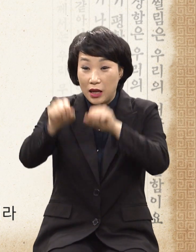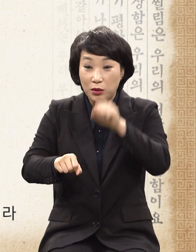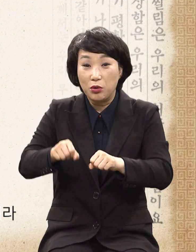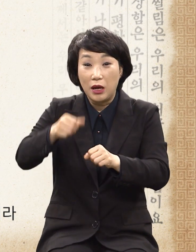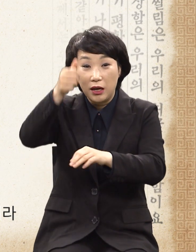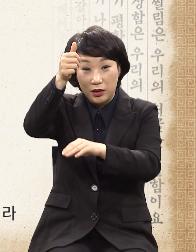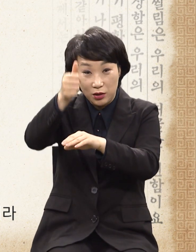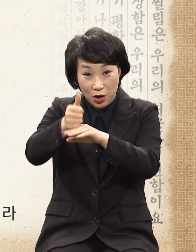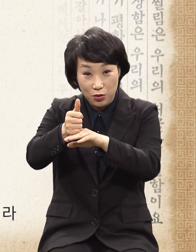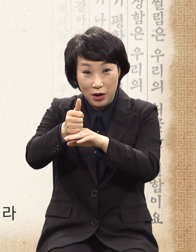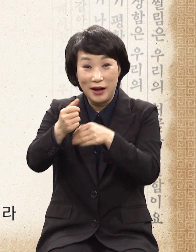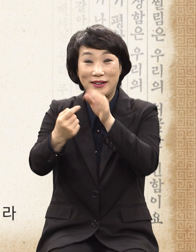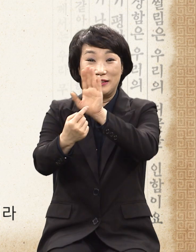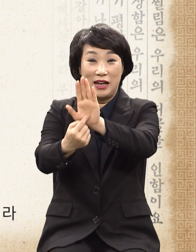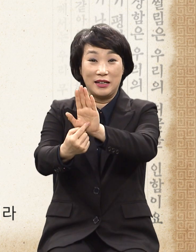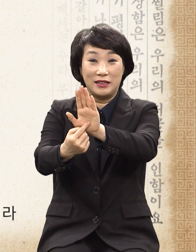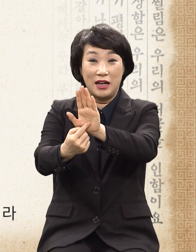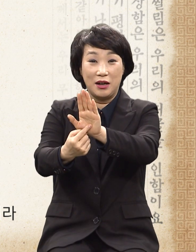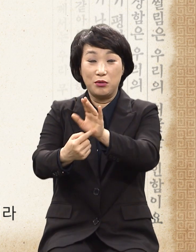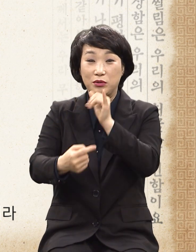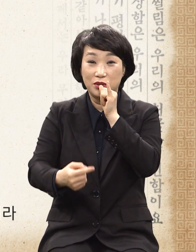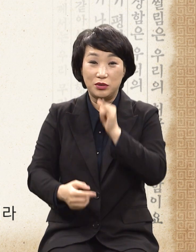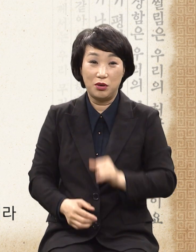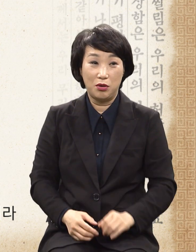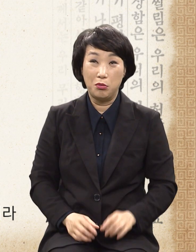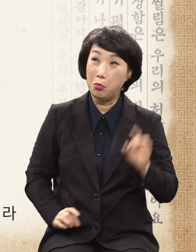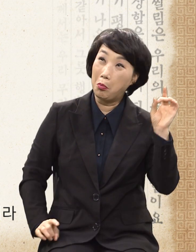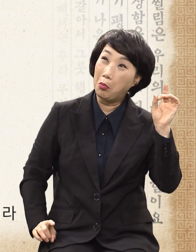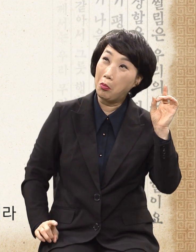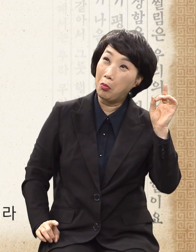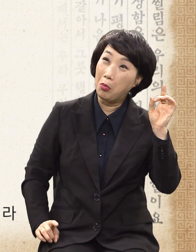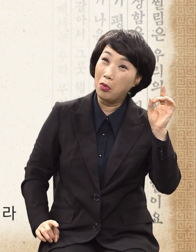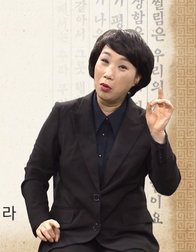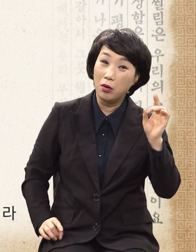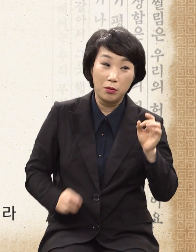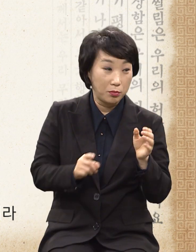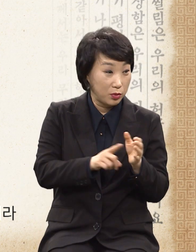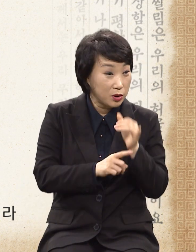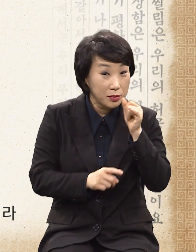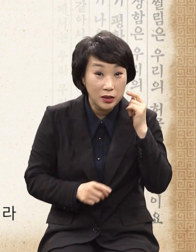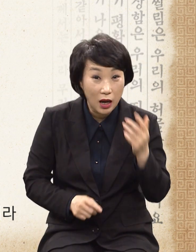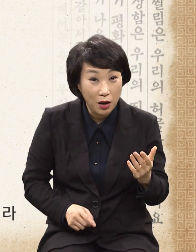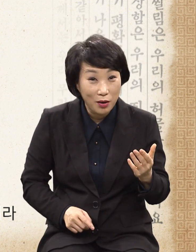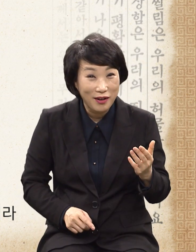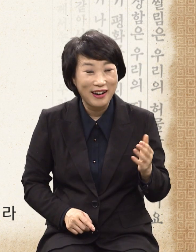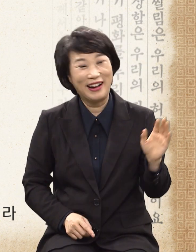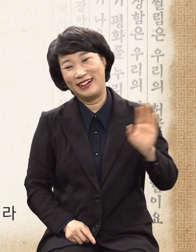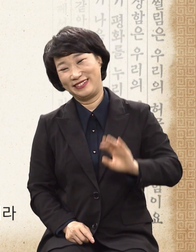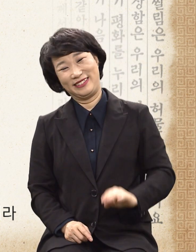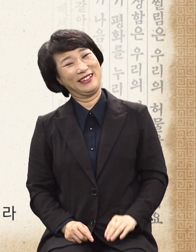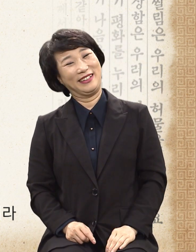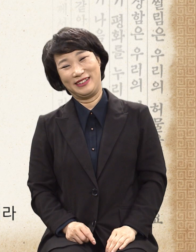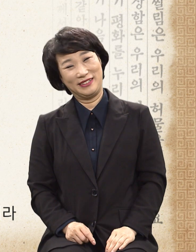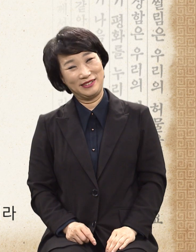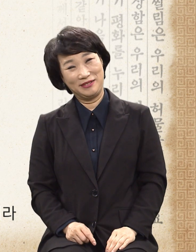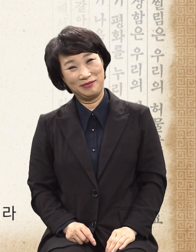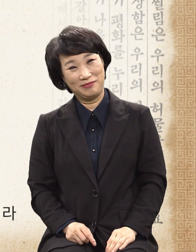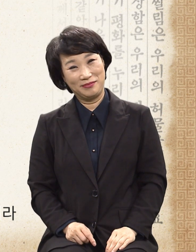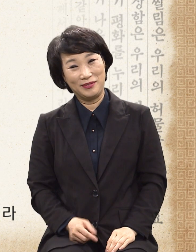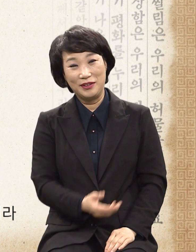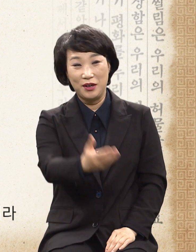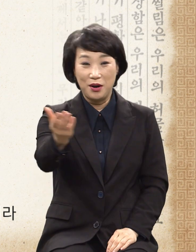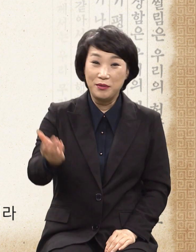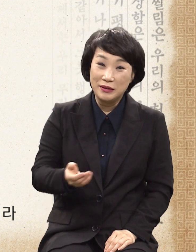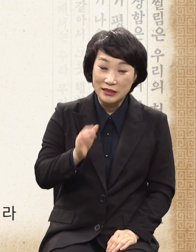결과로 나타나는 것이지 가만히 앉았는데 누가 믿음이 있다고 했어요? 생각해 봤어요.